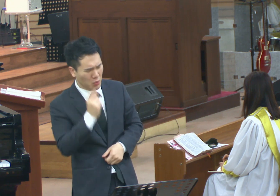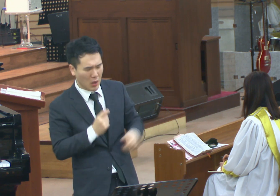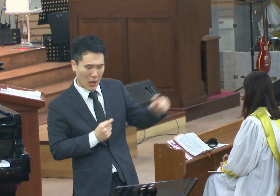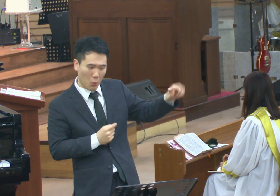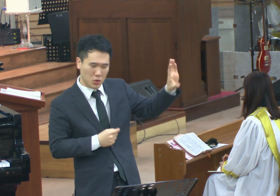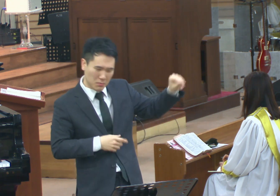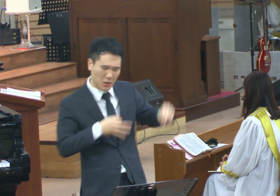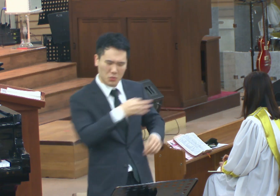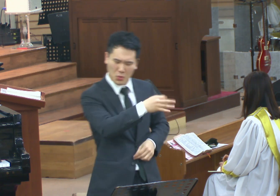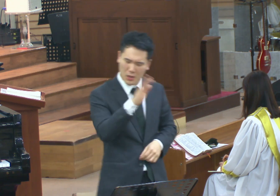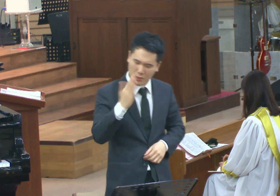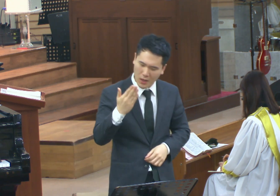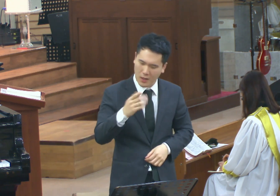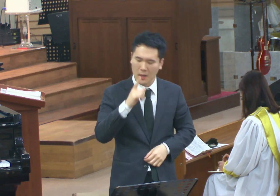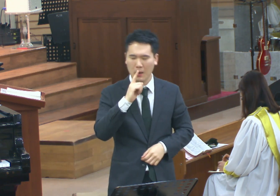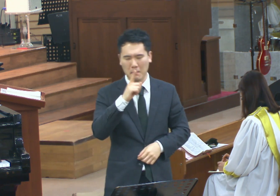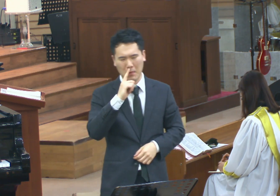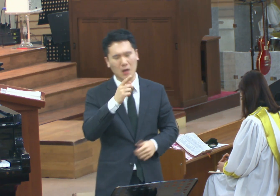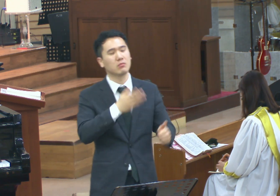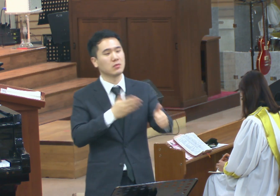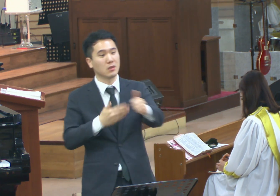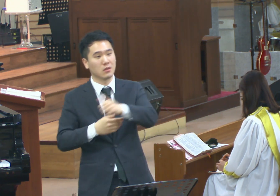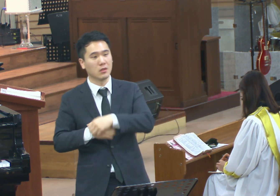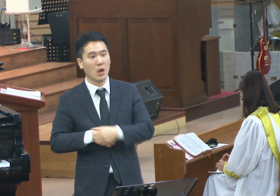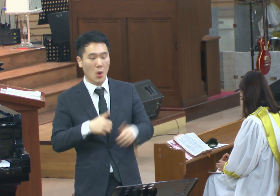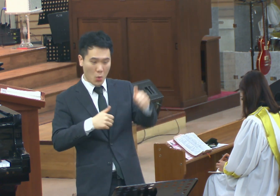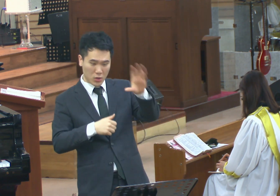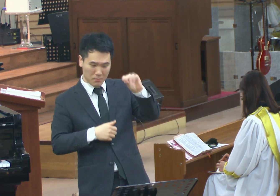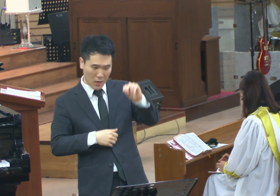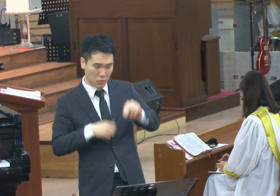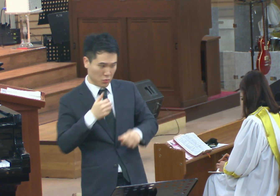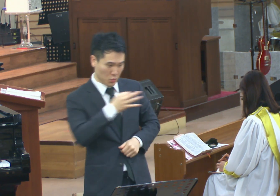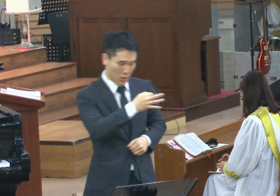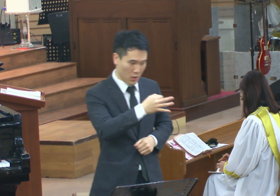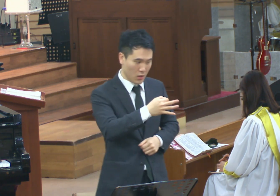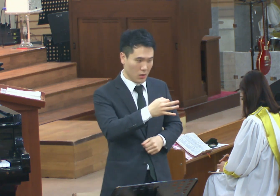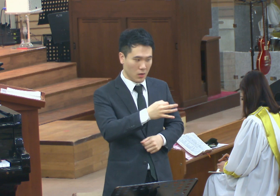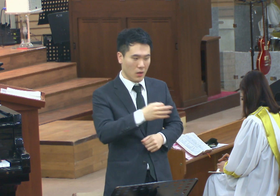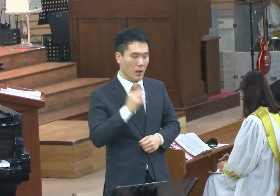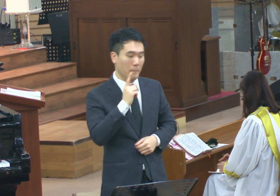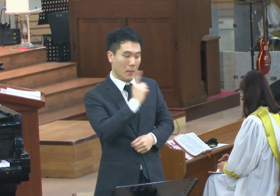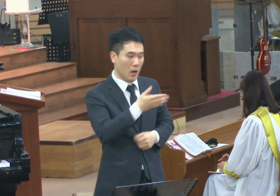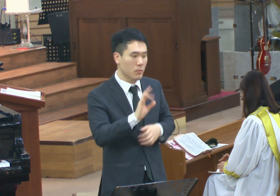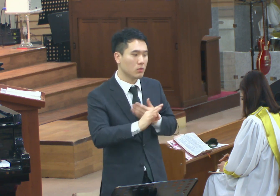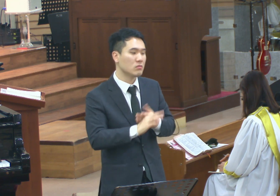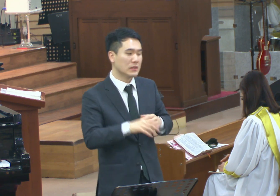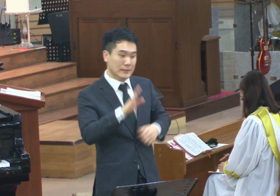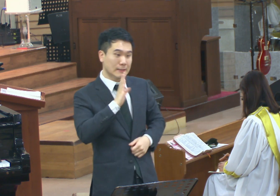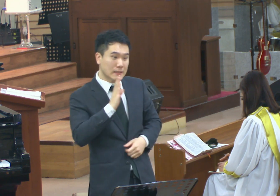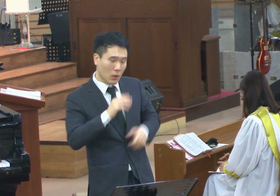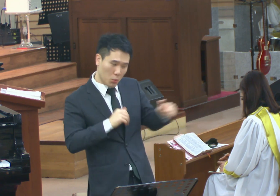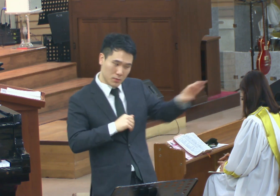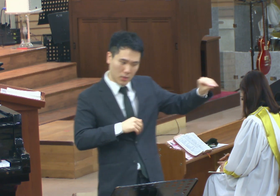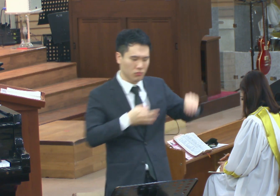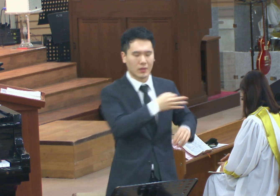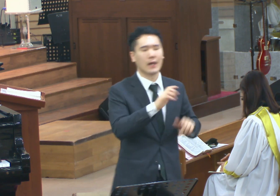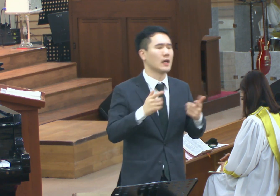주지 않거든요. 그래도 말이라도 그렇게 하는 게 좋아요. 나라 재정이 나만 알겠어 이러지